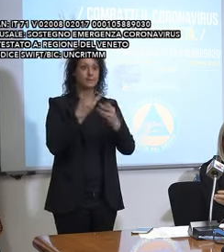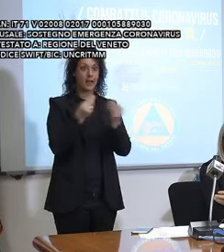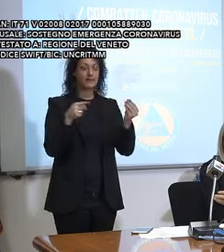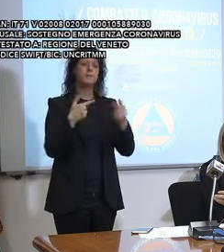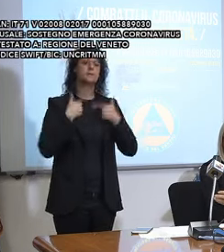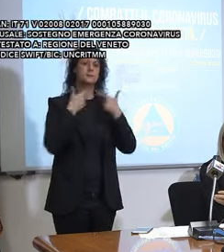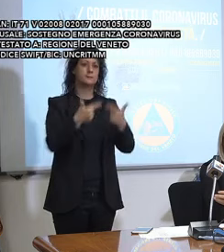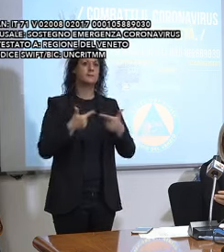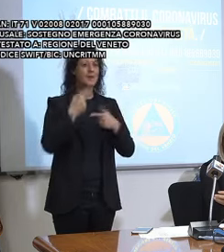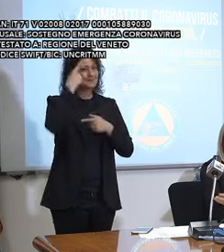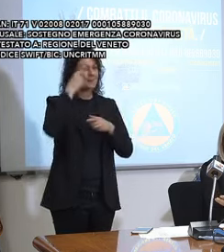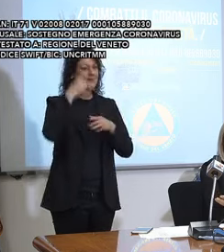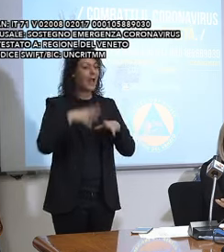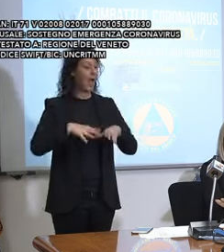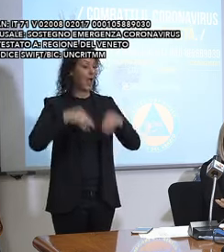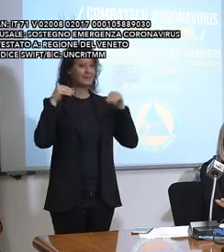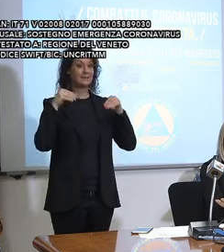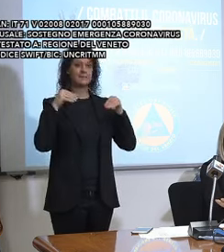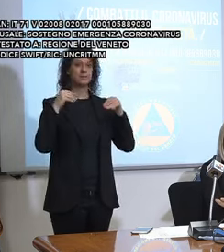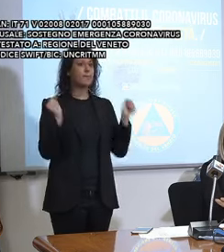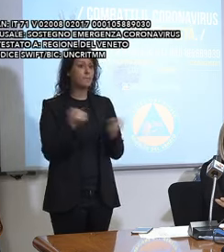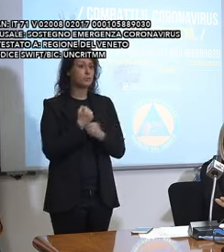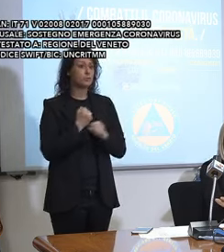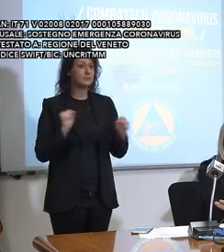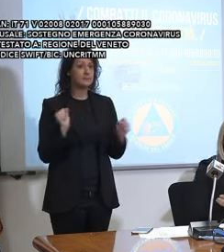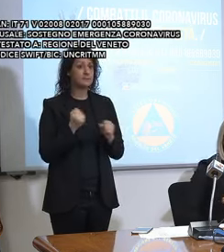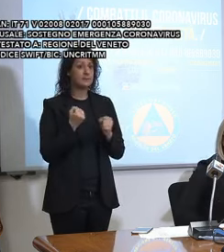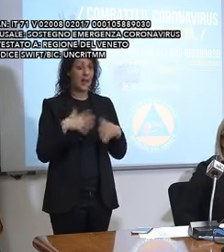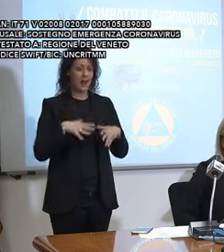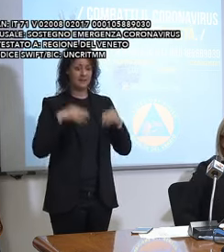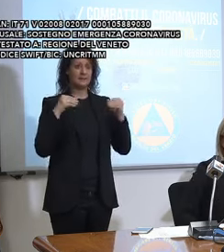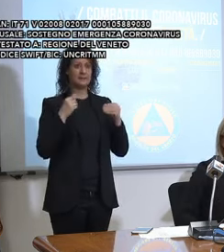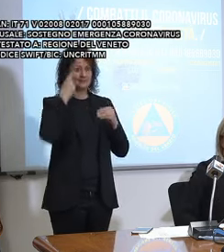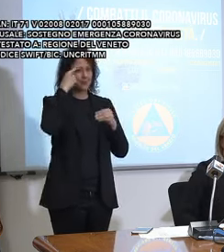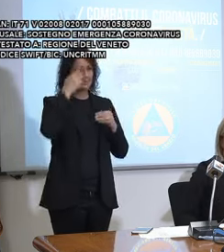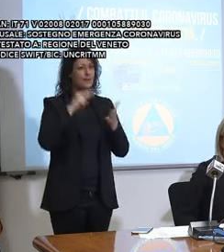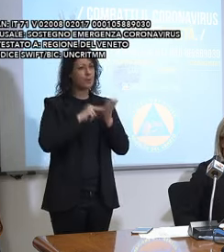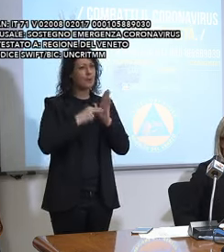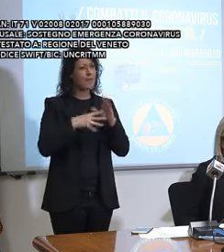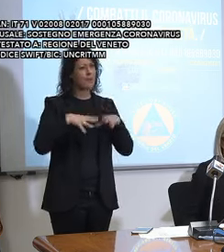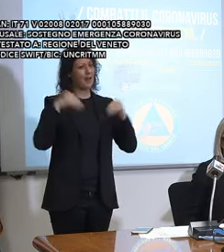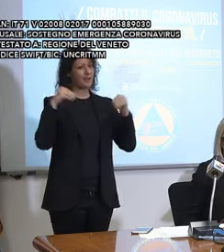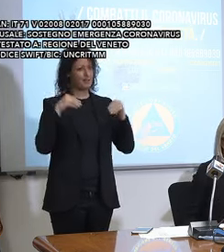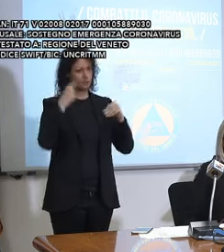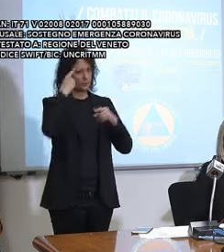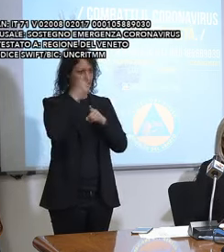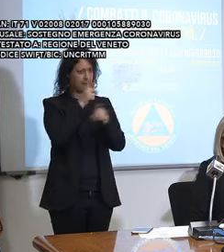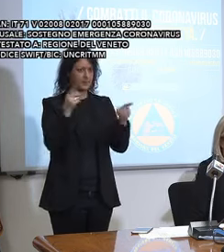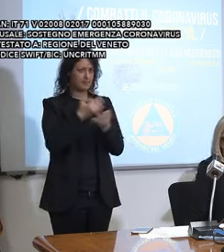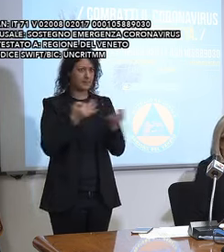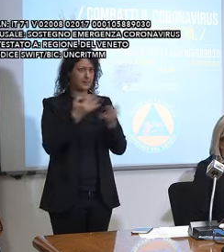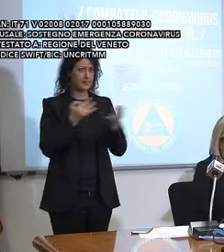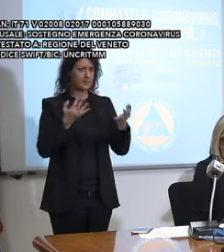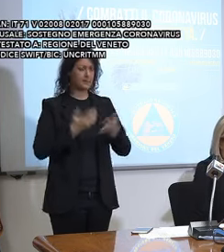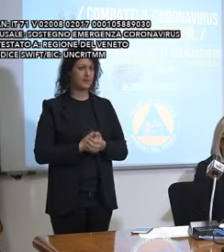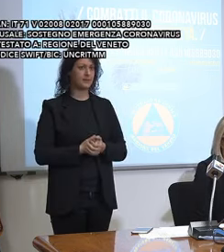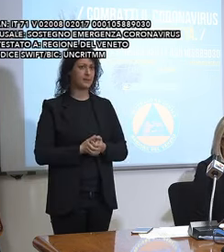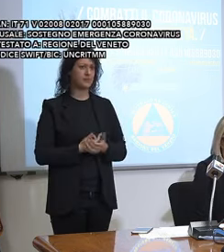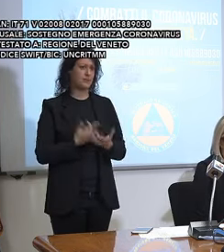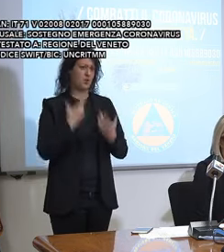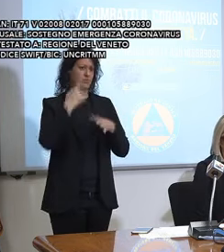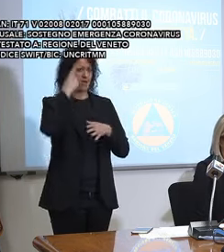fattibile all'inizio, non è, cioè, i problemi insomma, che ci sono stati li conosciamo tutti, quindi insomma credo che questa sia